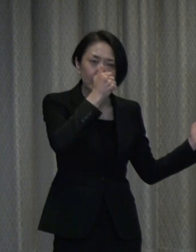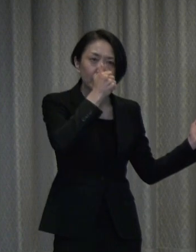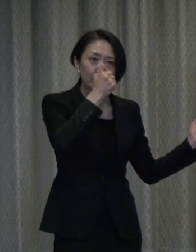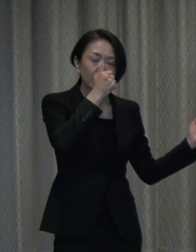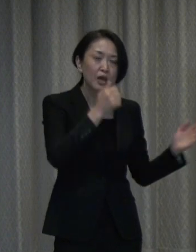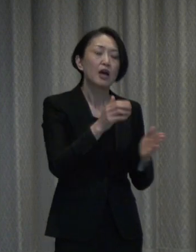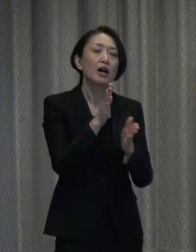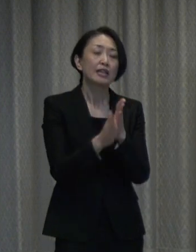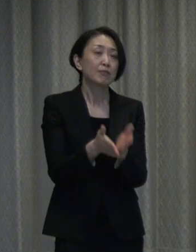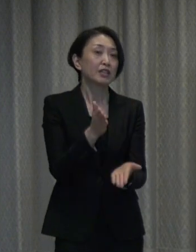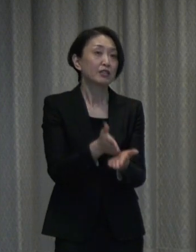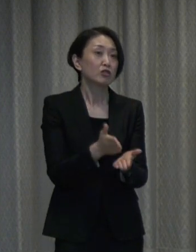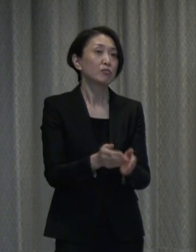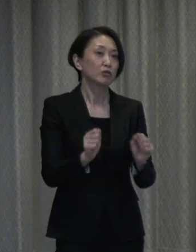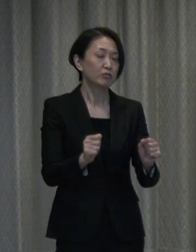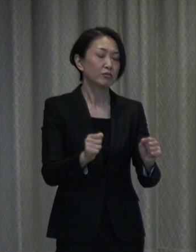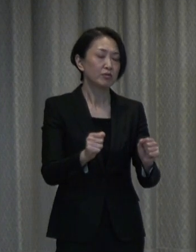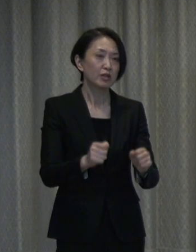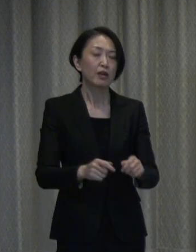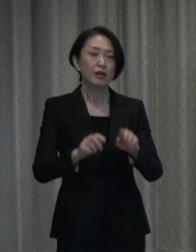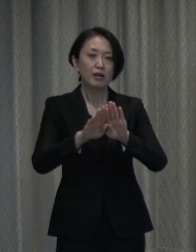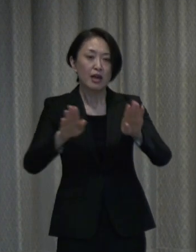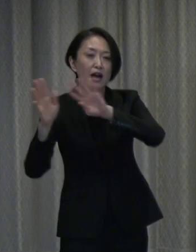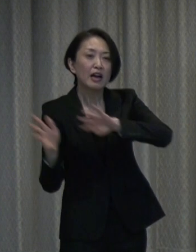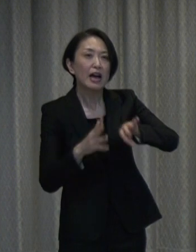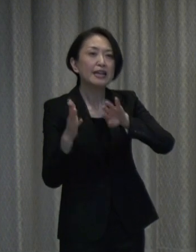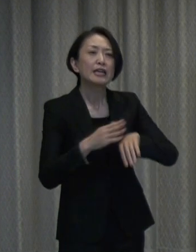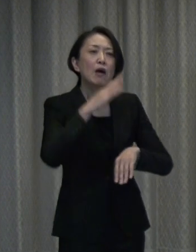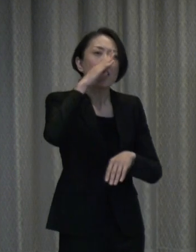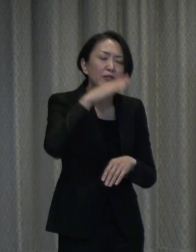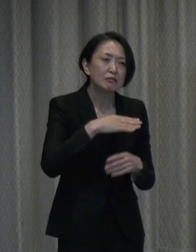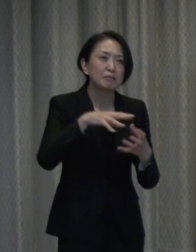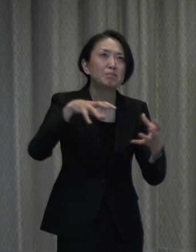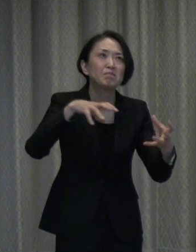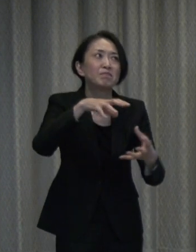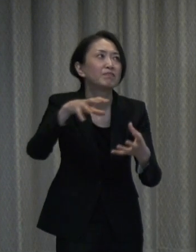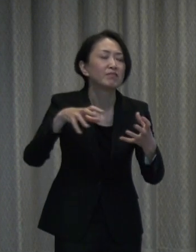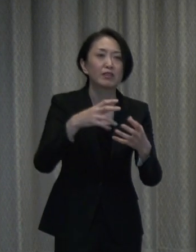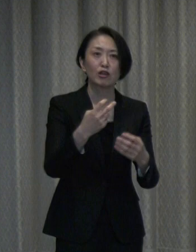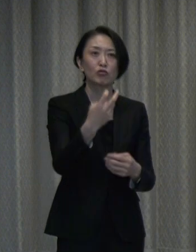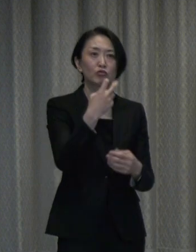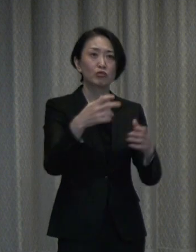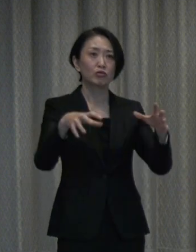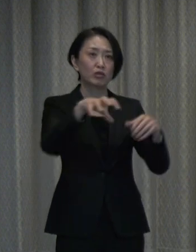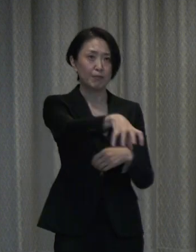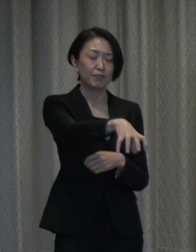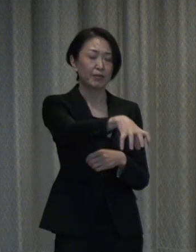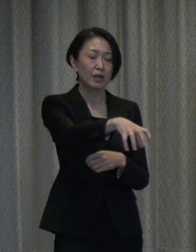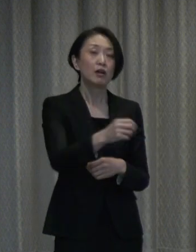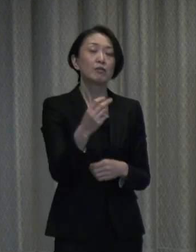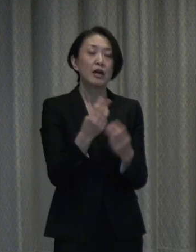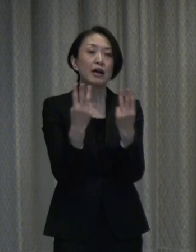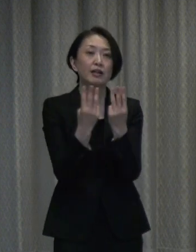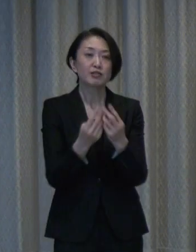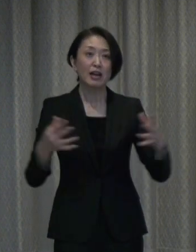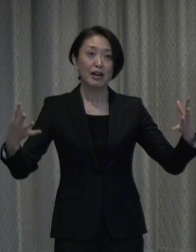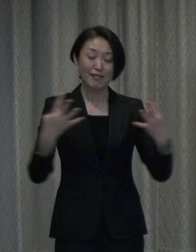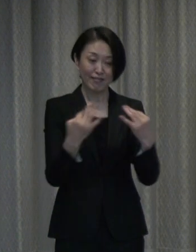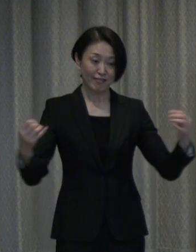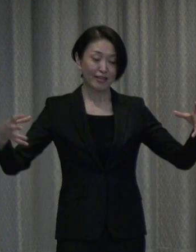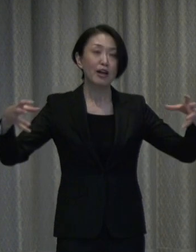とは改めて申し上げますと、換気の悪い密閉空間、 多くの人が集まる密集場